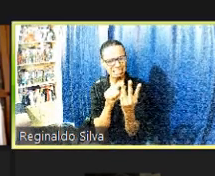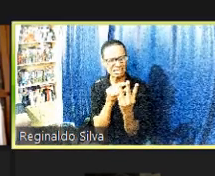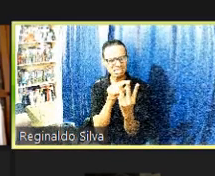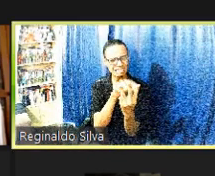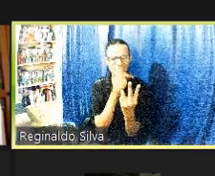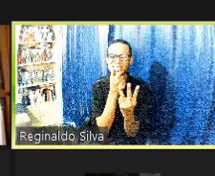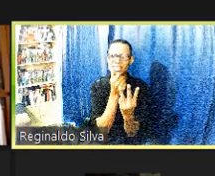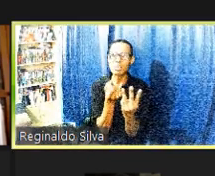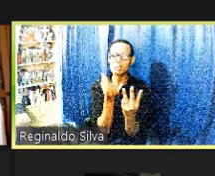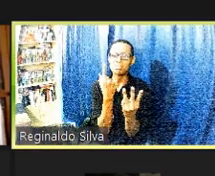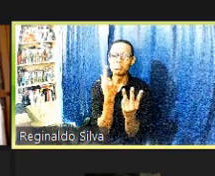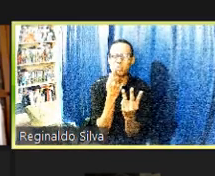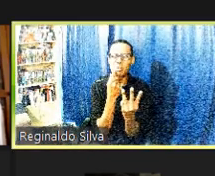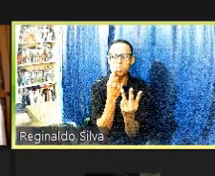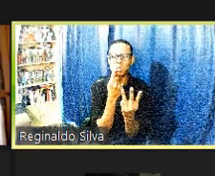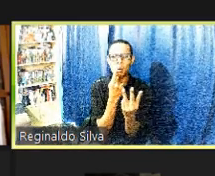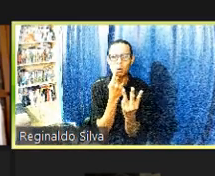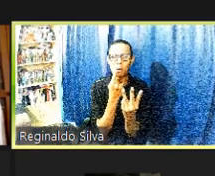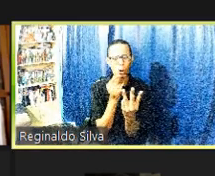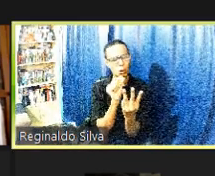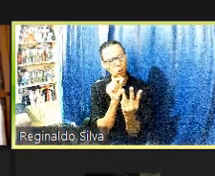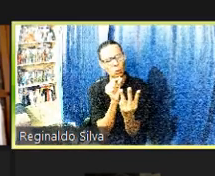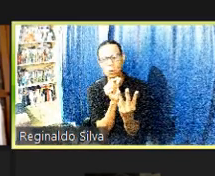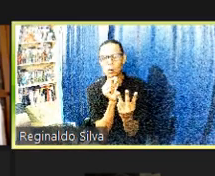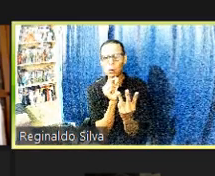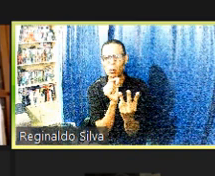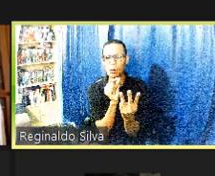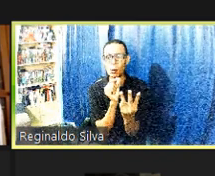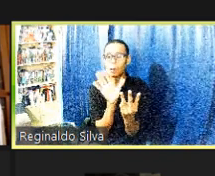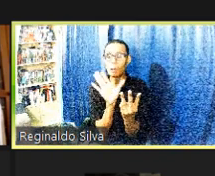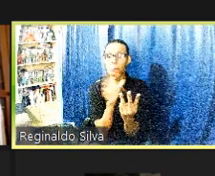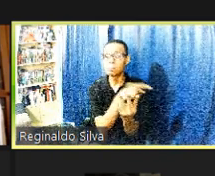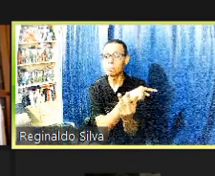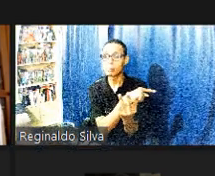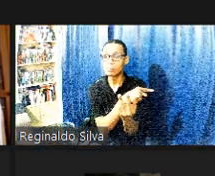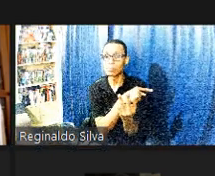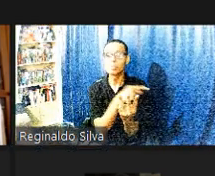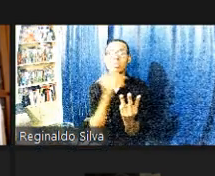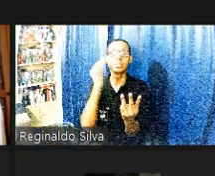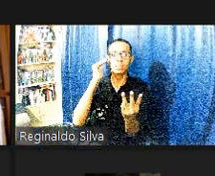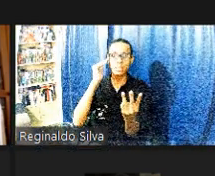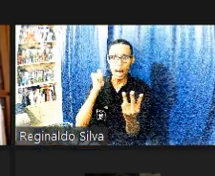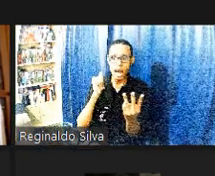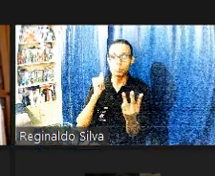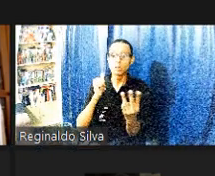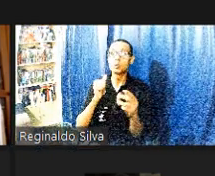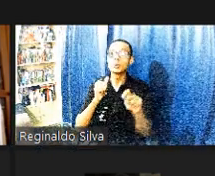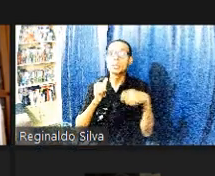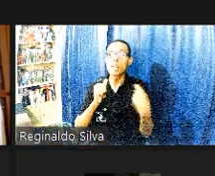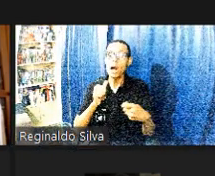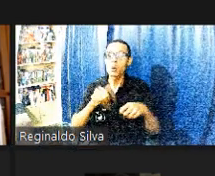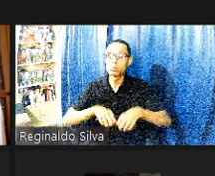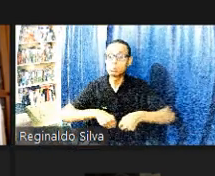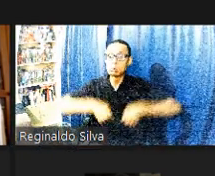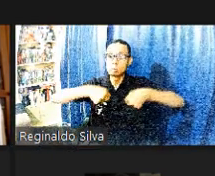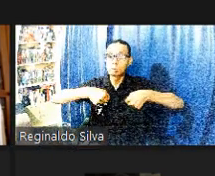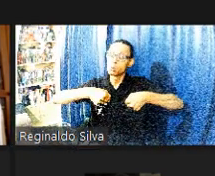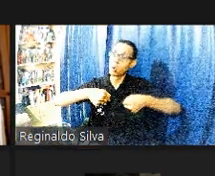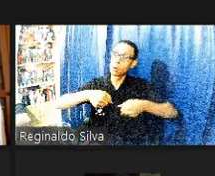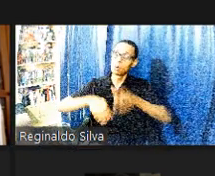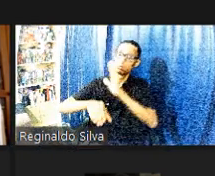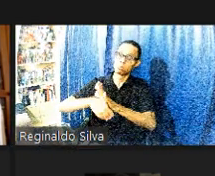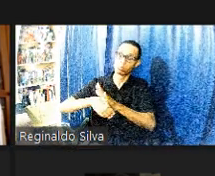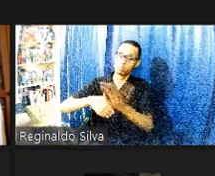macaxeira, mas o que é isso? Ele já sabe, ele já conhece mandioca, ele já sabe o que se ensina mandioca, mas ele não conhece aquela